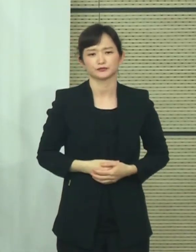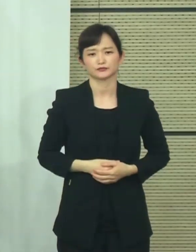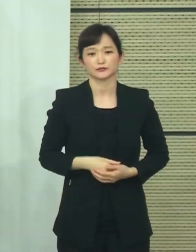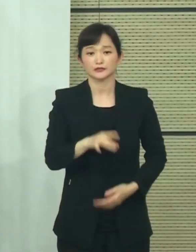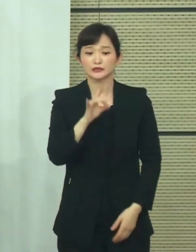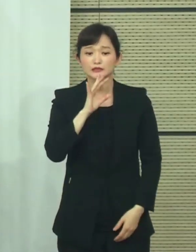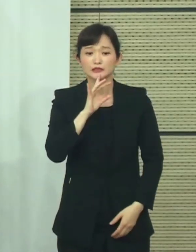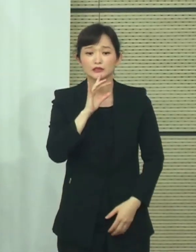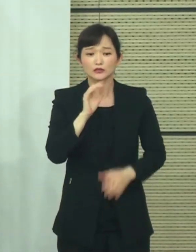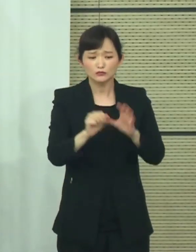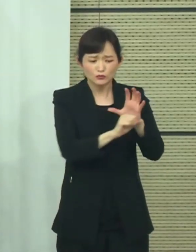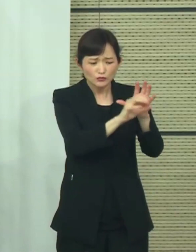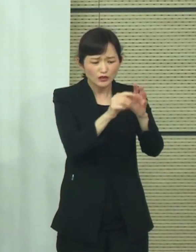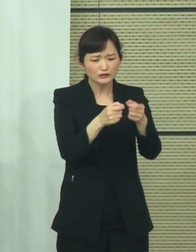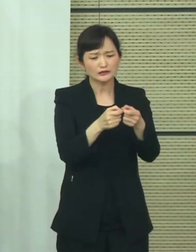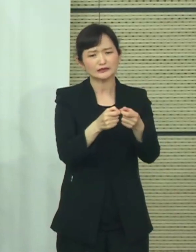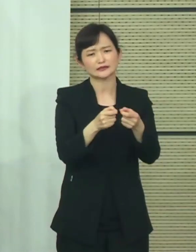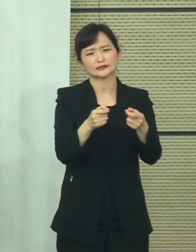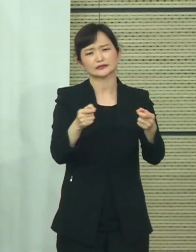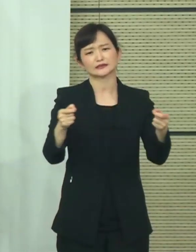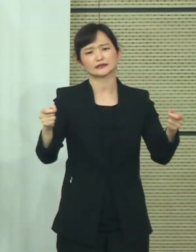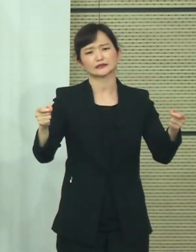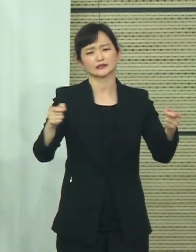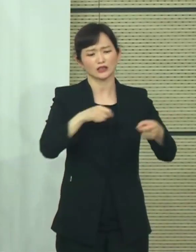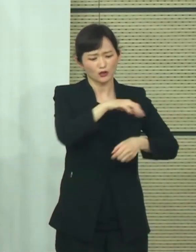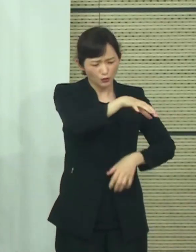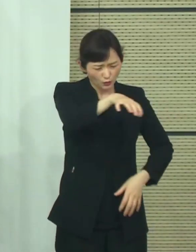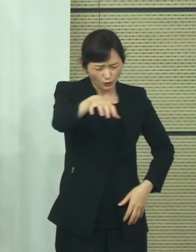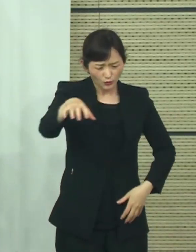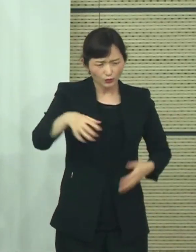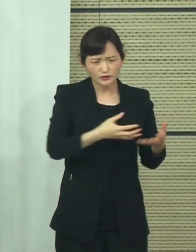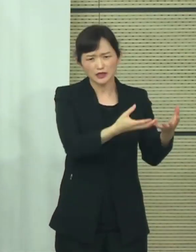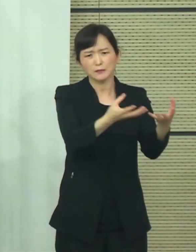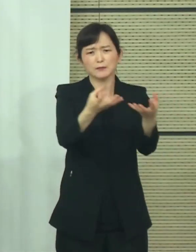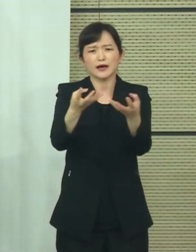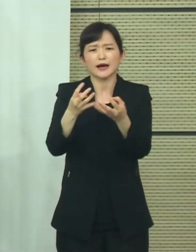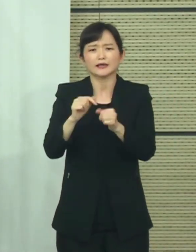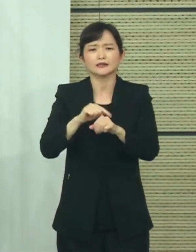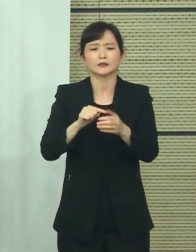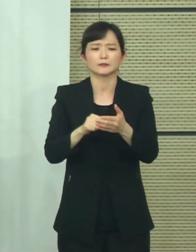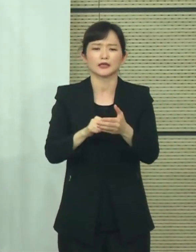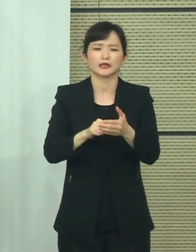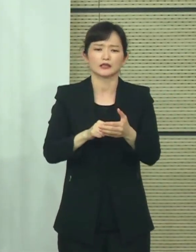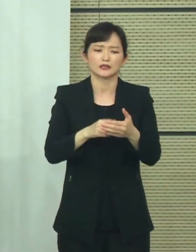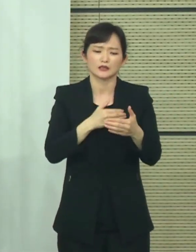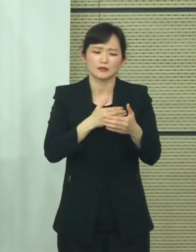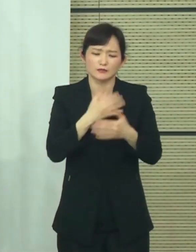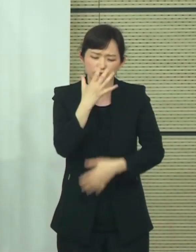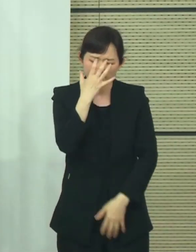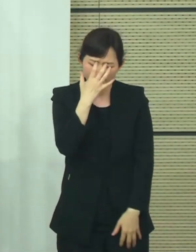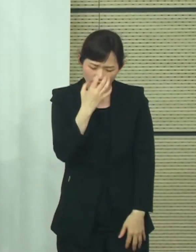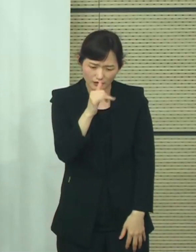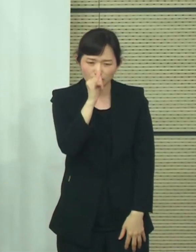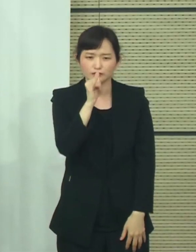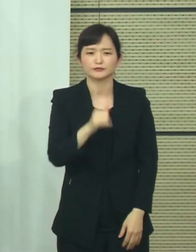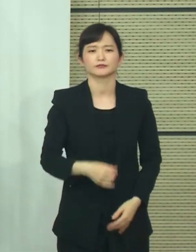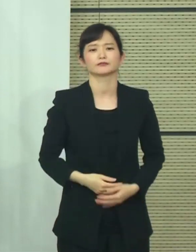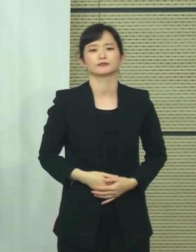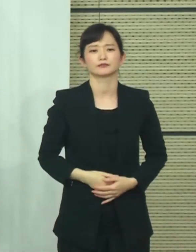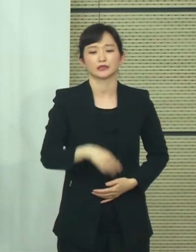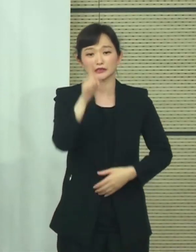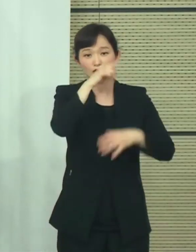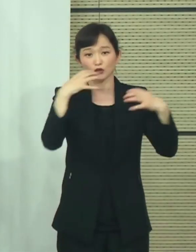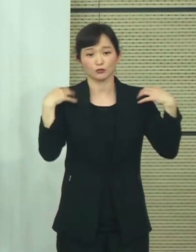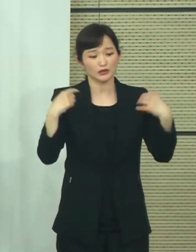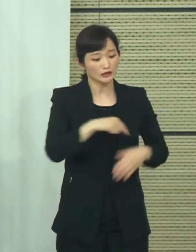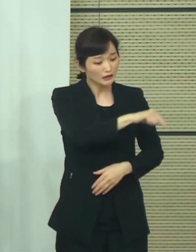코론 알고가 장기화하면서 현장에 많은 분들이 심리적 어려움을 겪고 있습니다 정부는